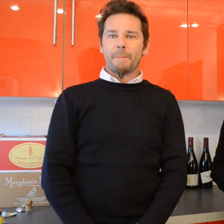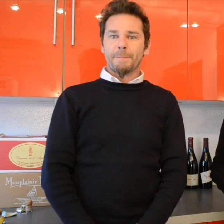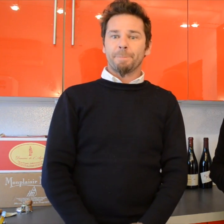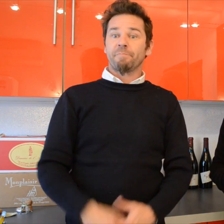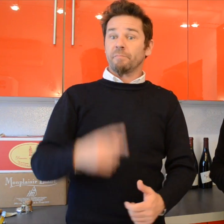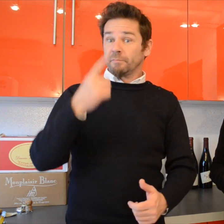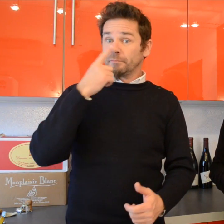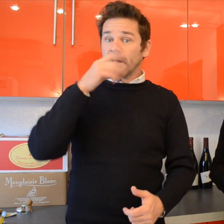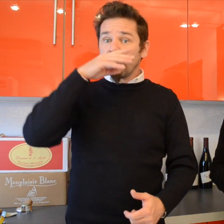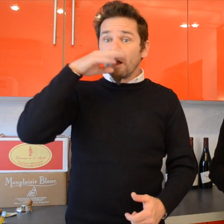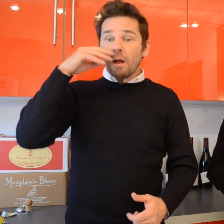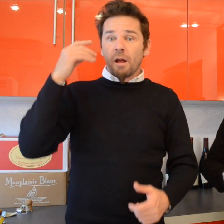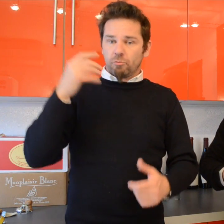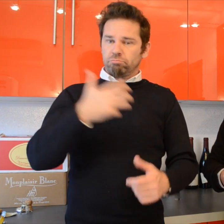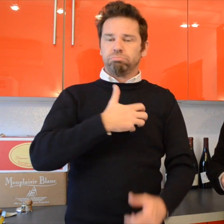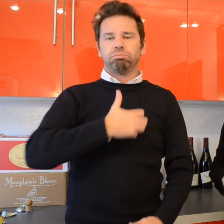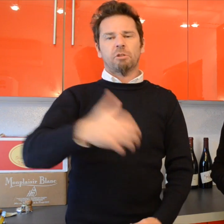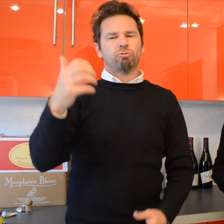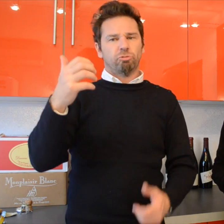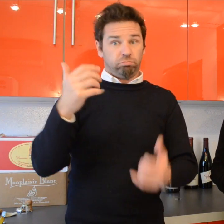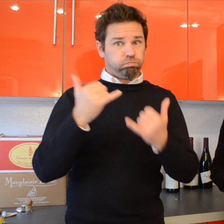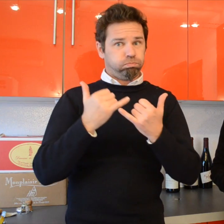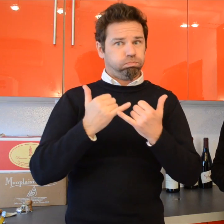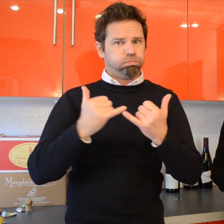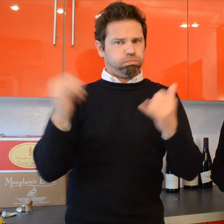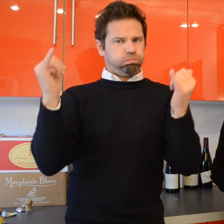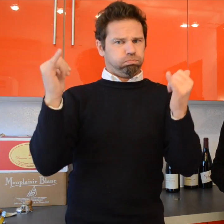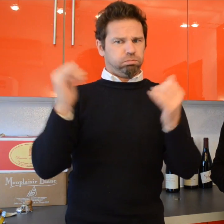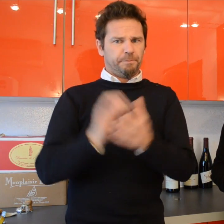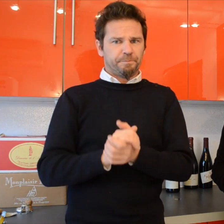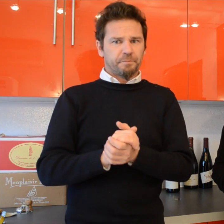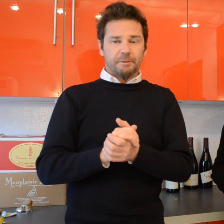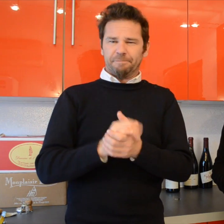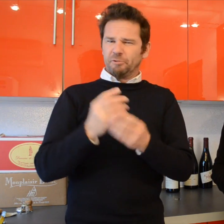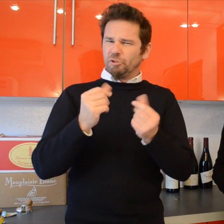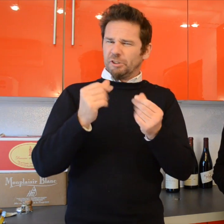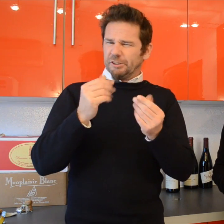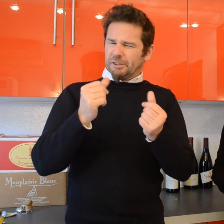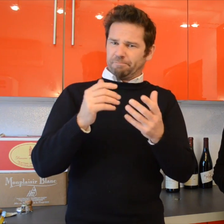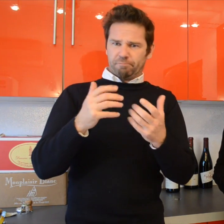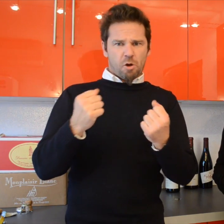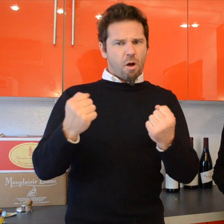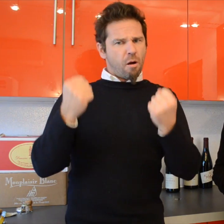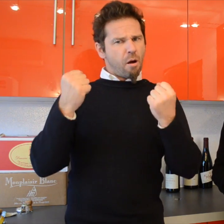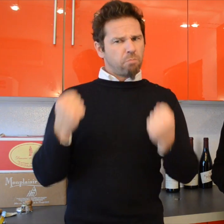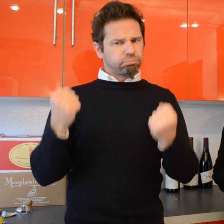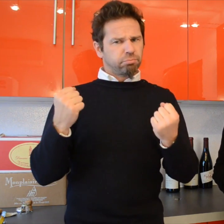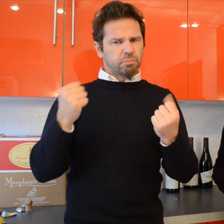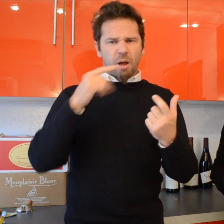Au nez, c'est plutôt riche, c'est plutôt intense. C'est très typé le Gewürztraminer, il a une